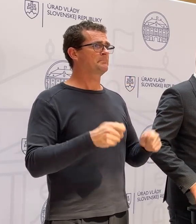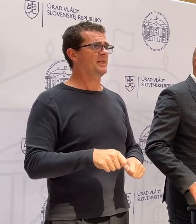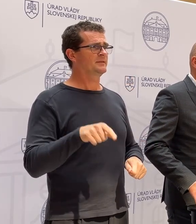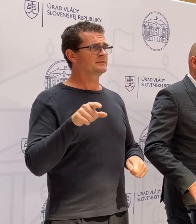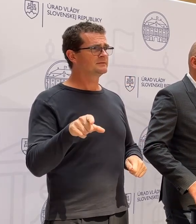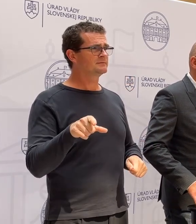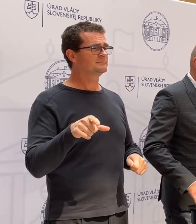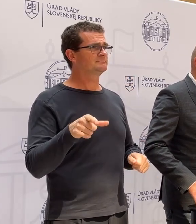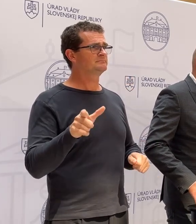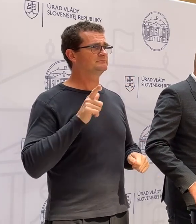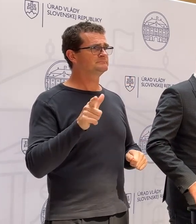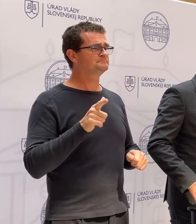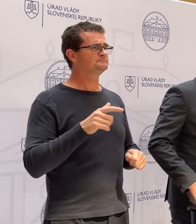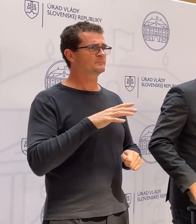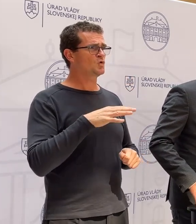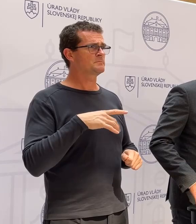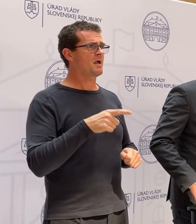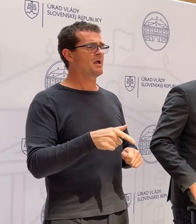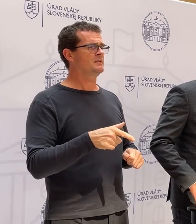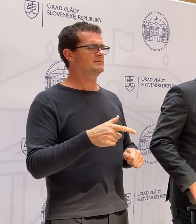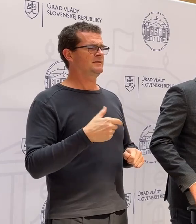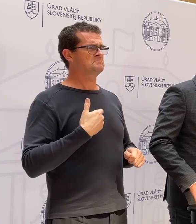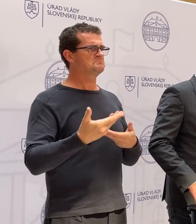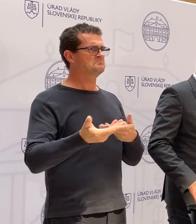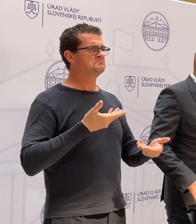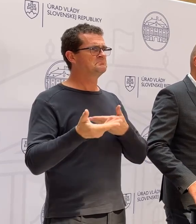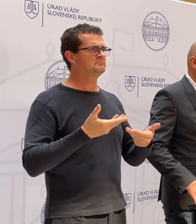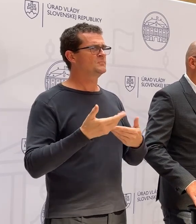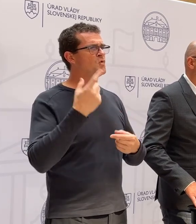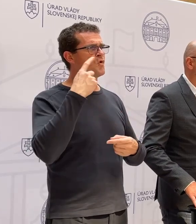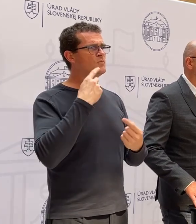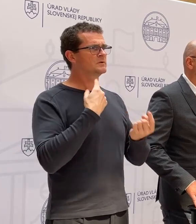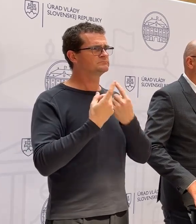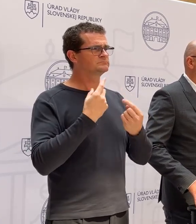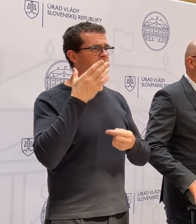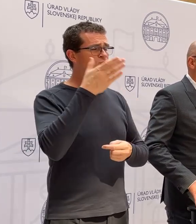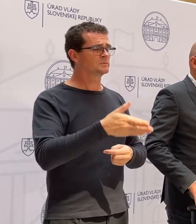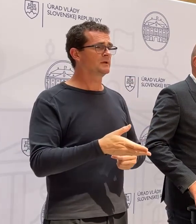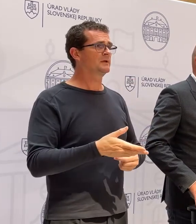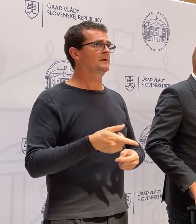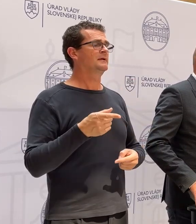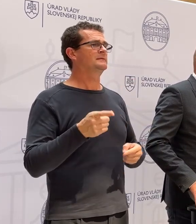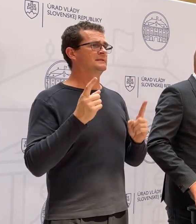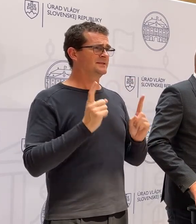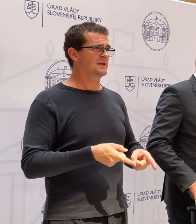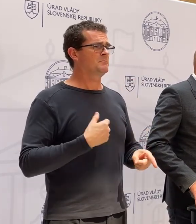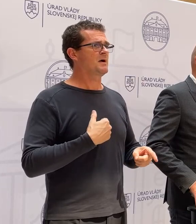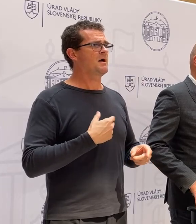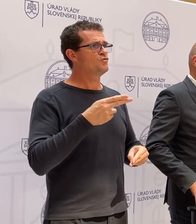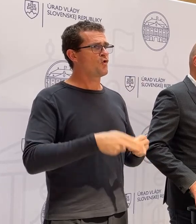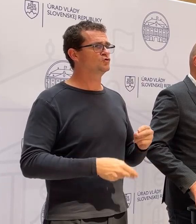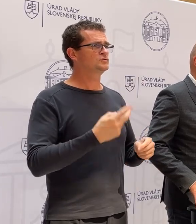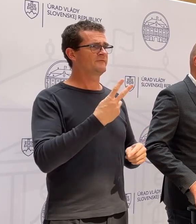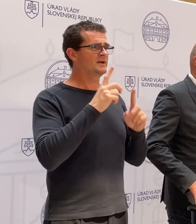plynármi. A normálne, že vecné, suché a naozaj veľmi odborné rokovania, ktoré potrebujeme, aby sme doladili